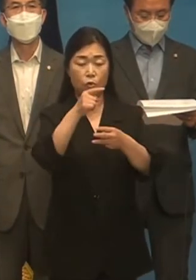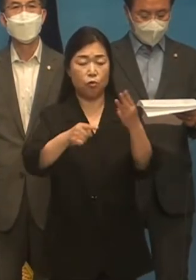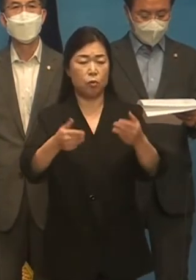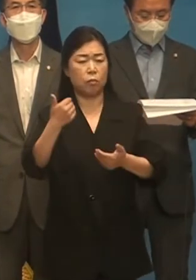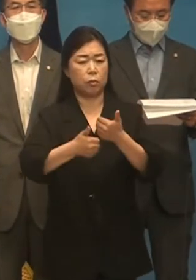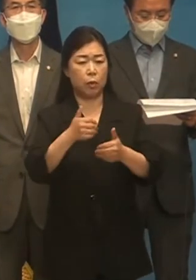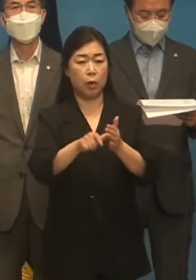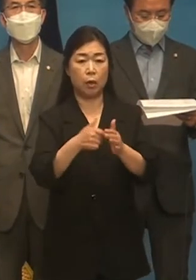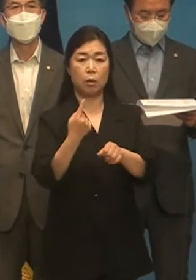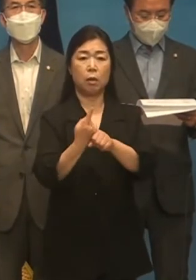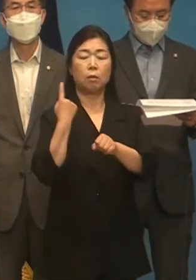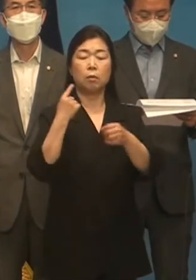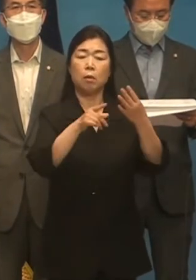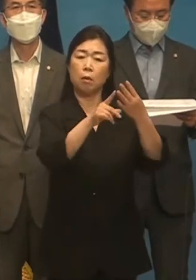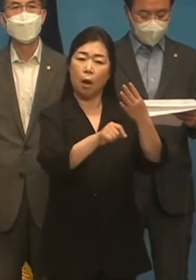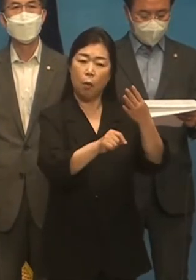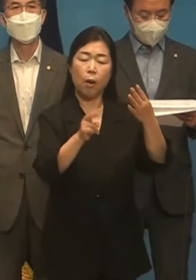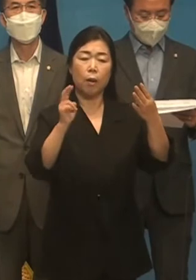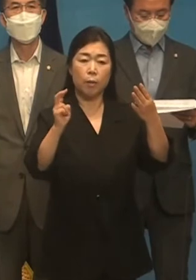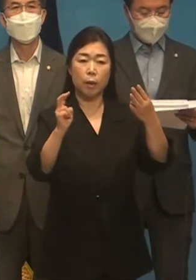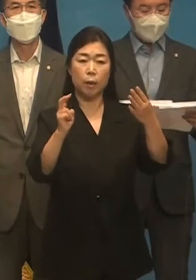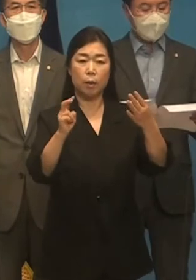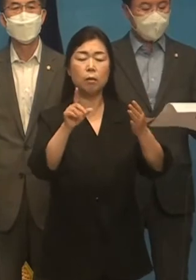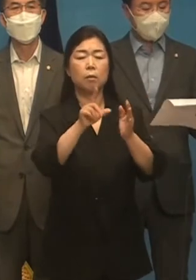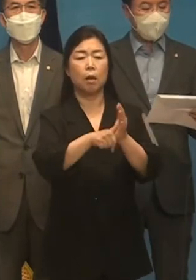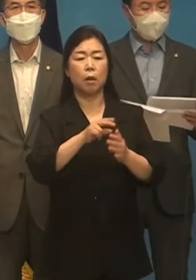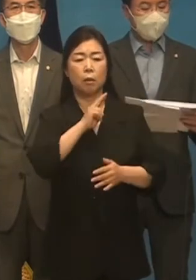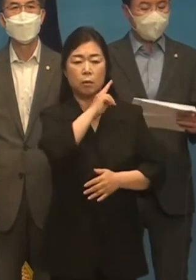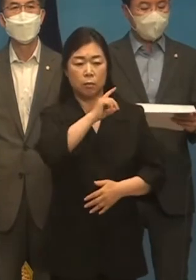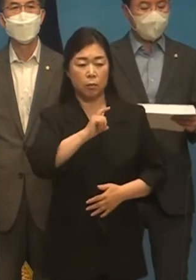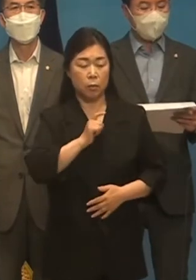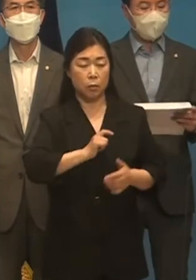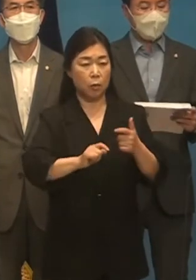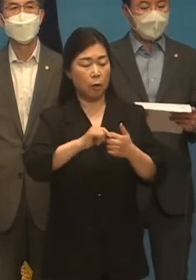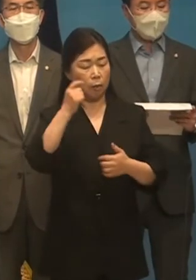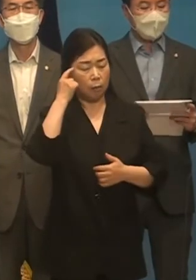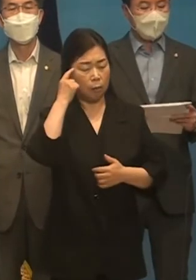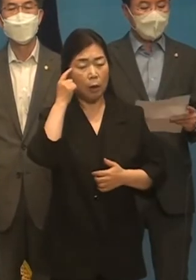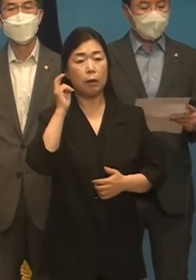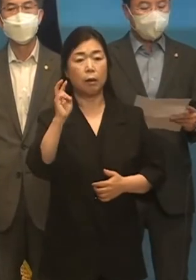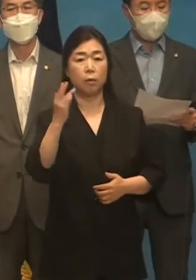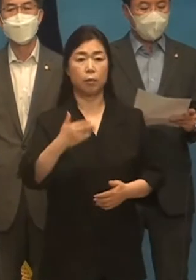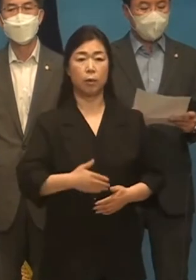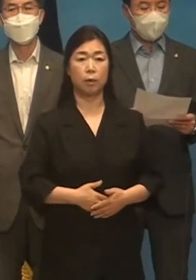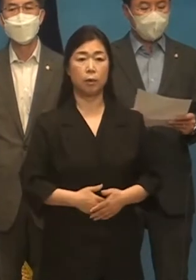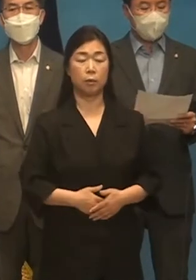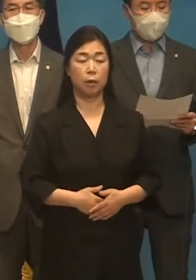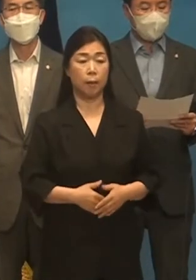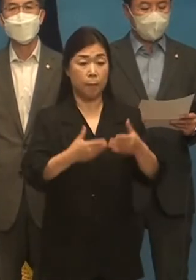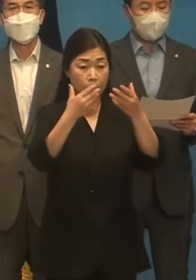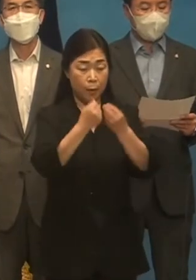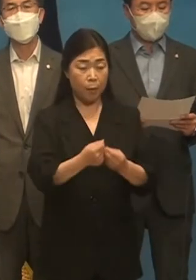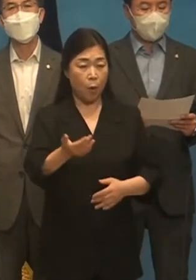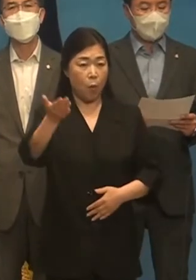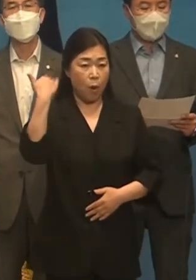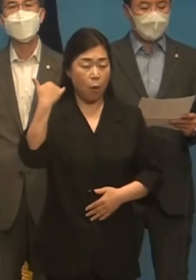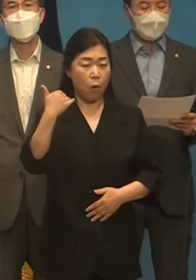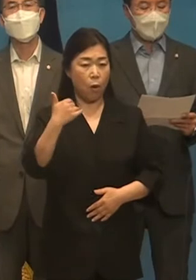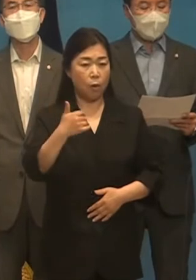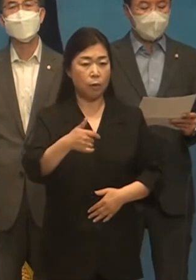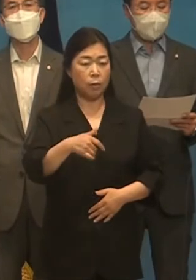고조되던 지난 4월인 것도 이러한 의혹을 더 키웁니다. 마치 과거